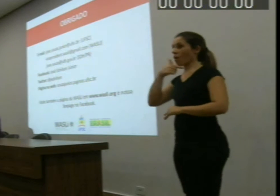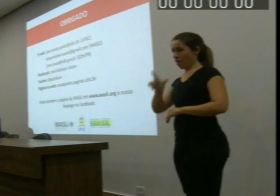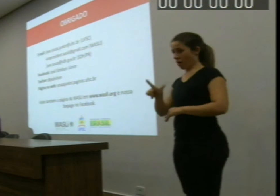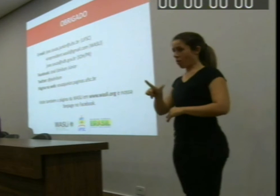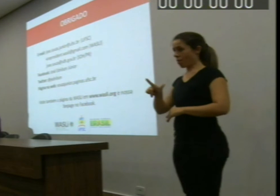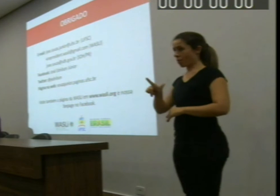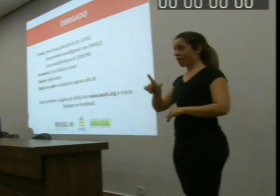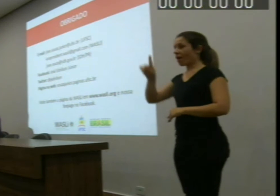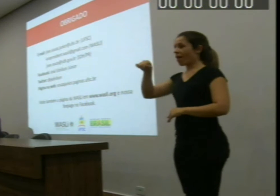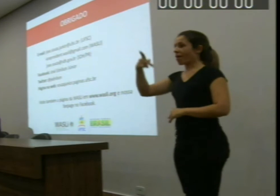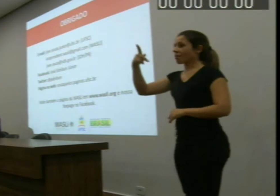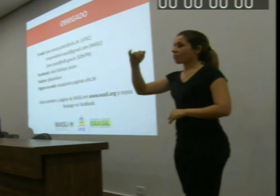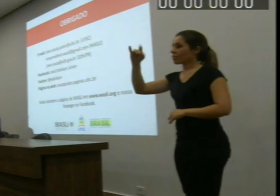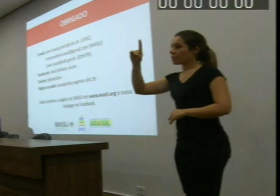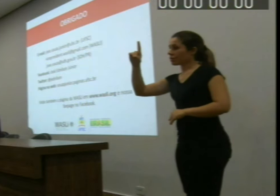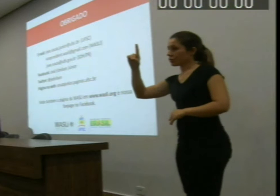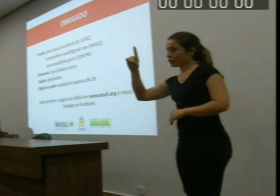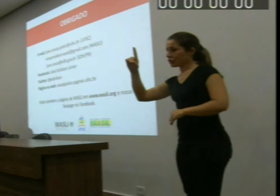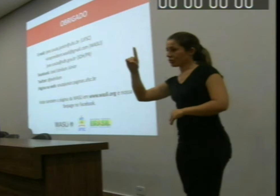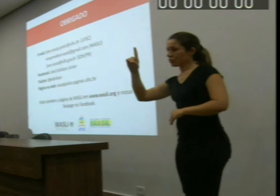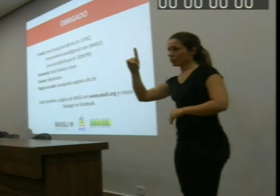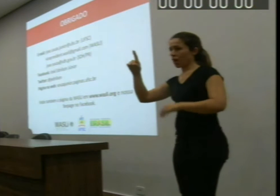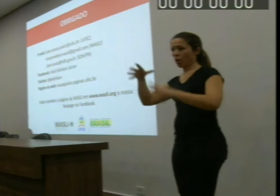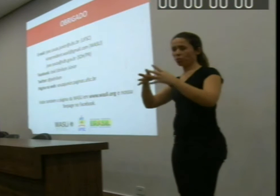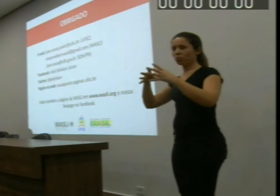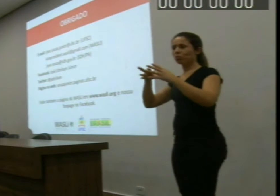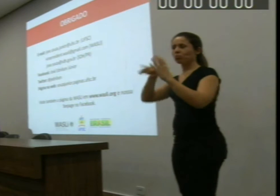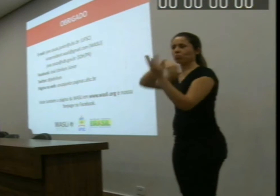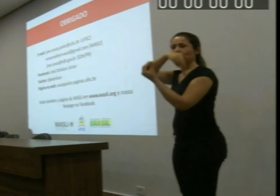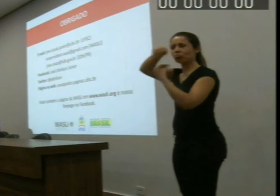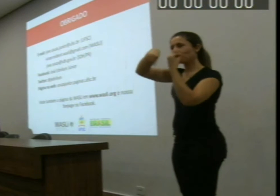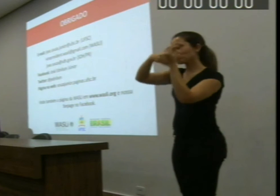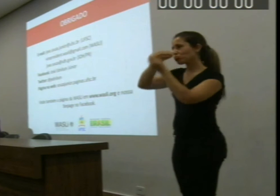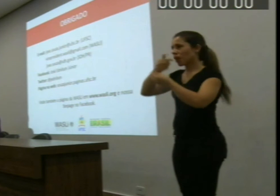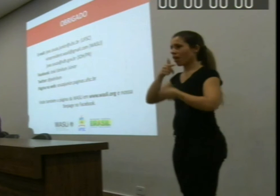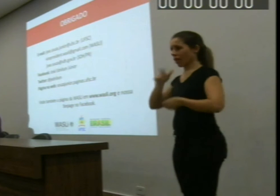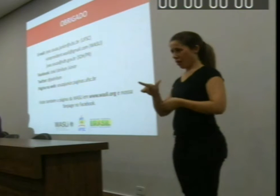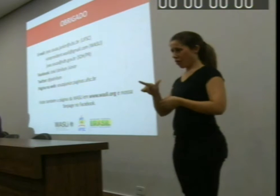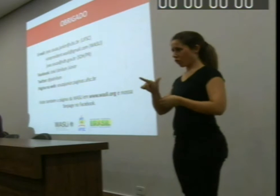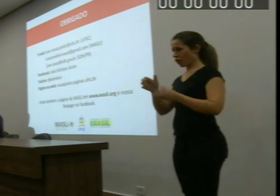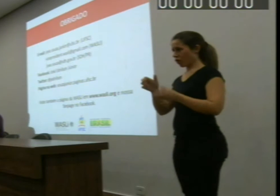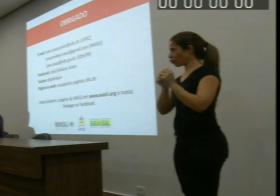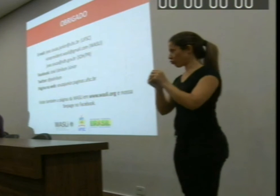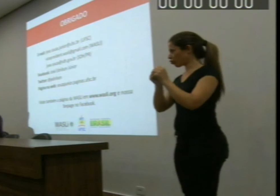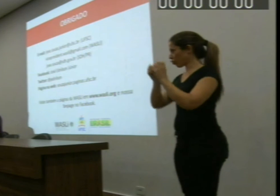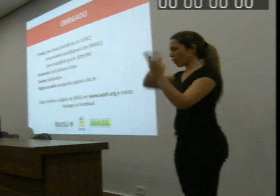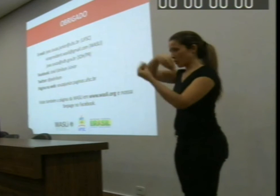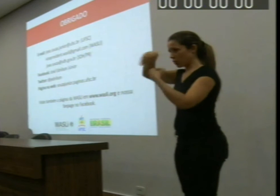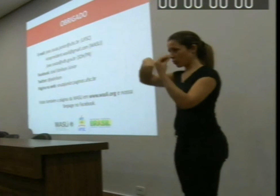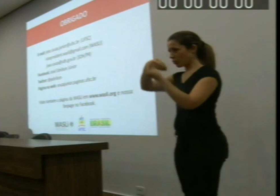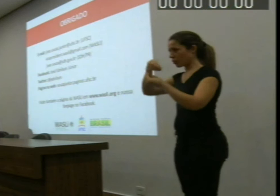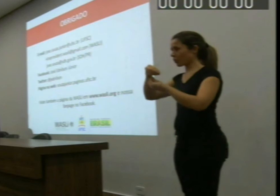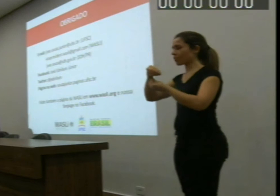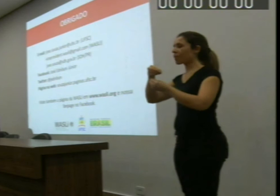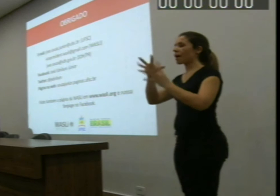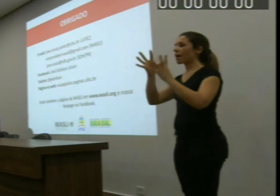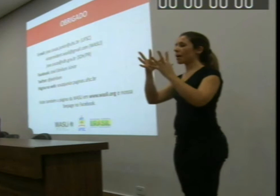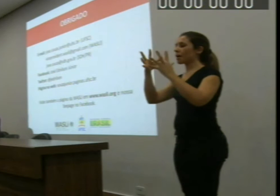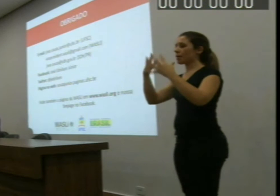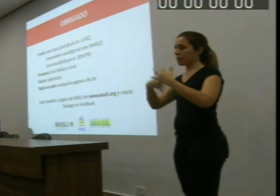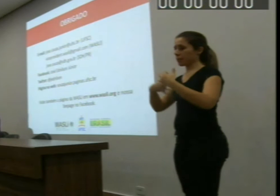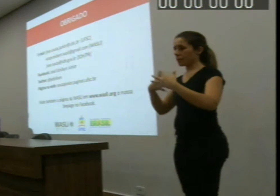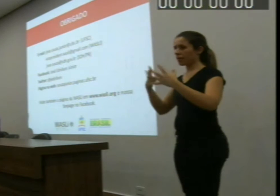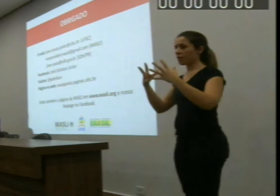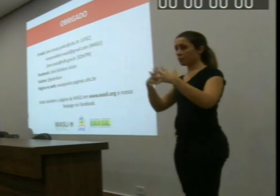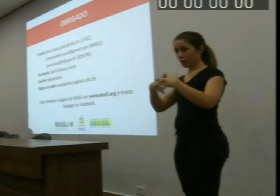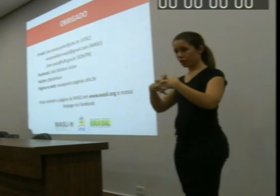é uma mistura de línguas que ainda não é uma língua entendeu então ele é denominado piding porque é uma mistura de